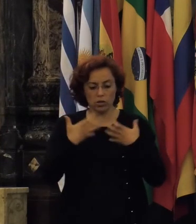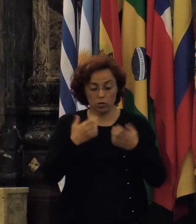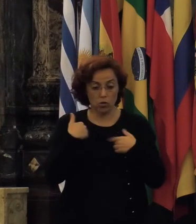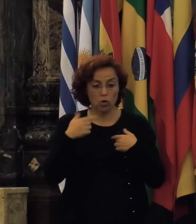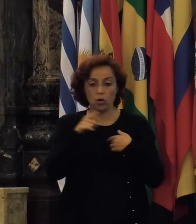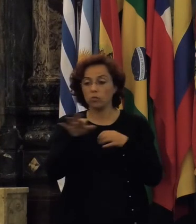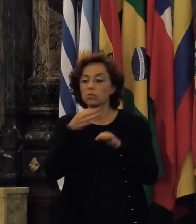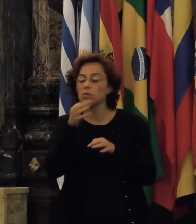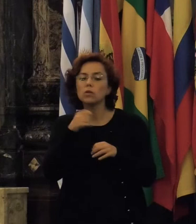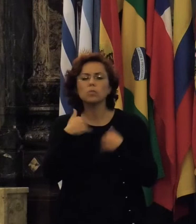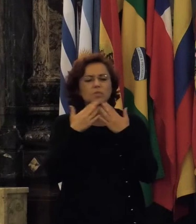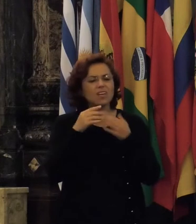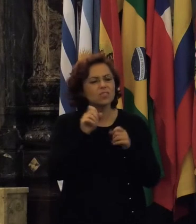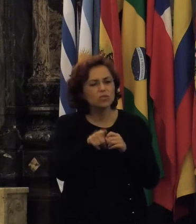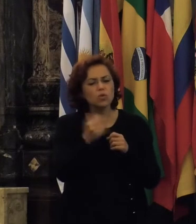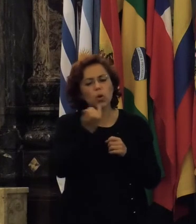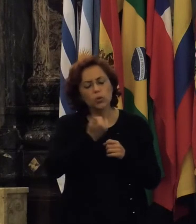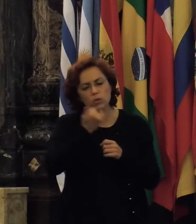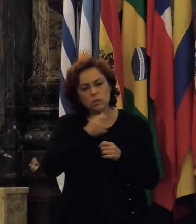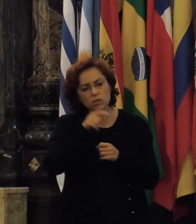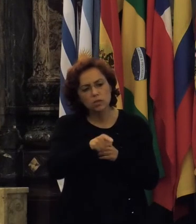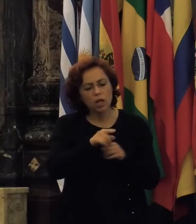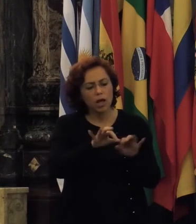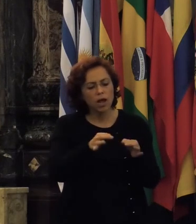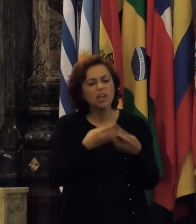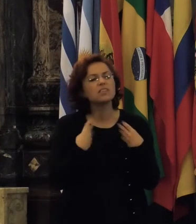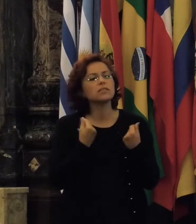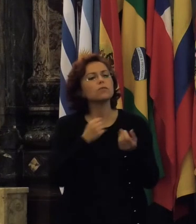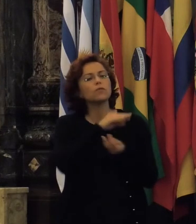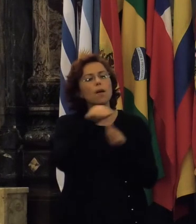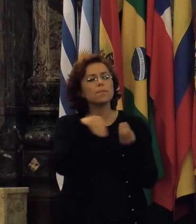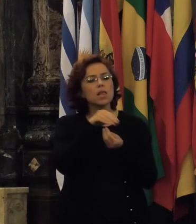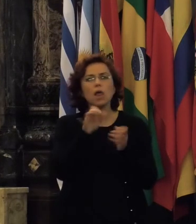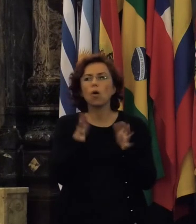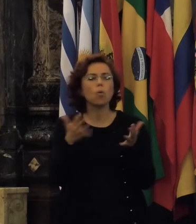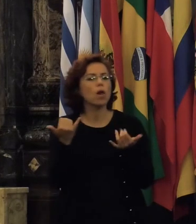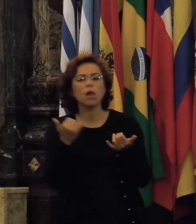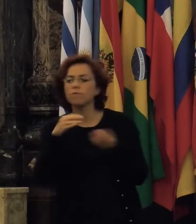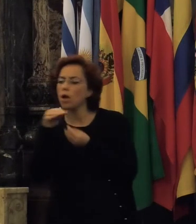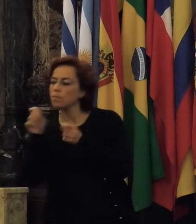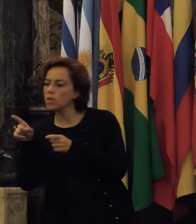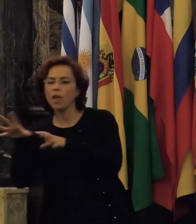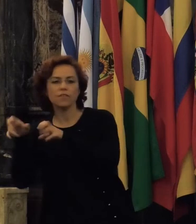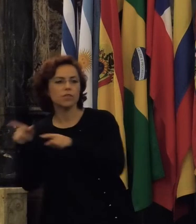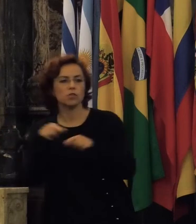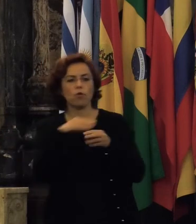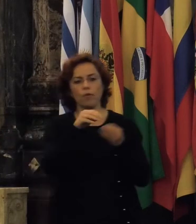sus hermanos, vos le preguntamos, bueno, pero contame, para vos, ¿qué es familia? ¿Cuál? ¿Con la que vivo o con la que no?